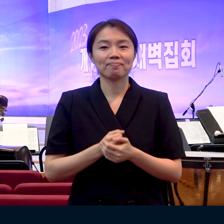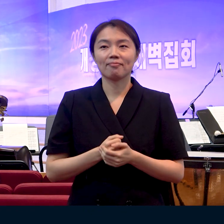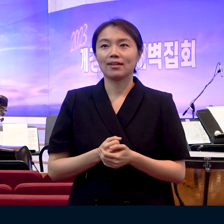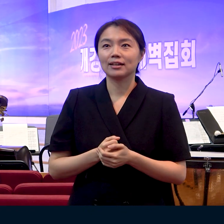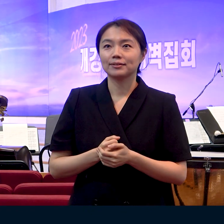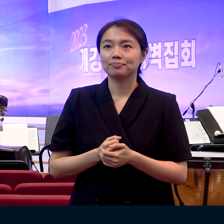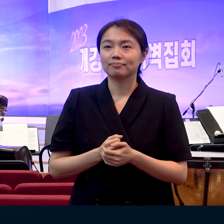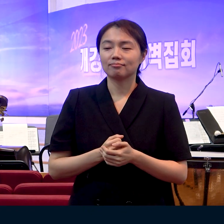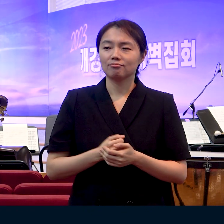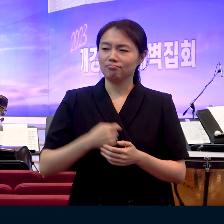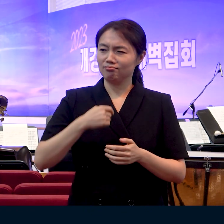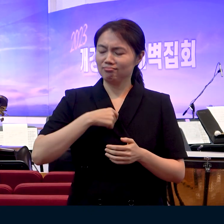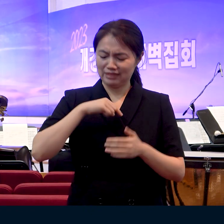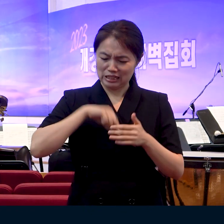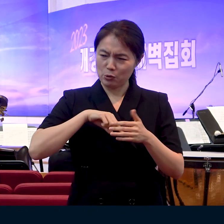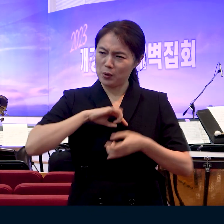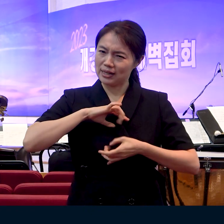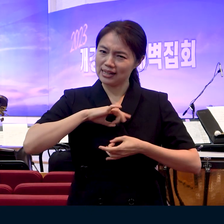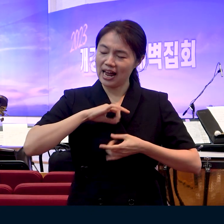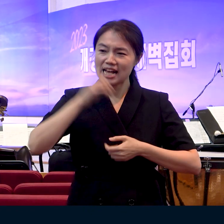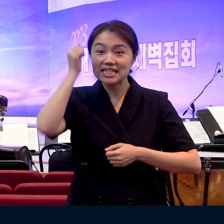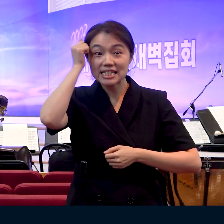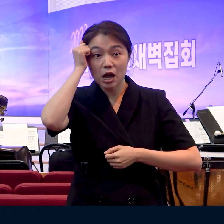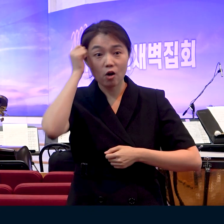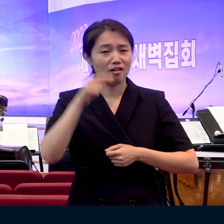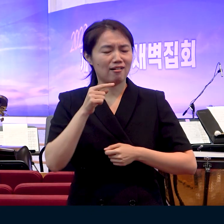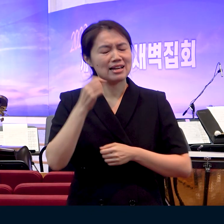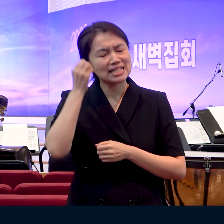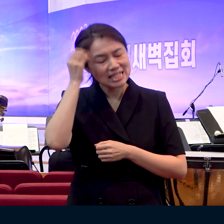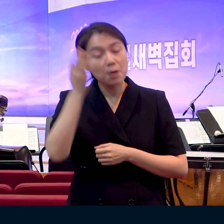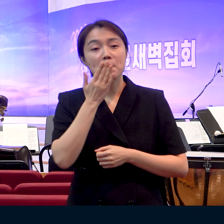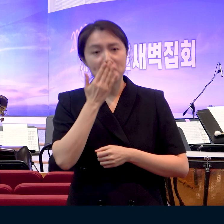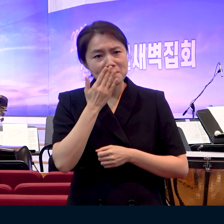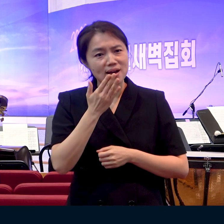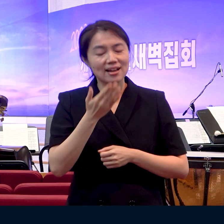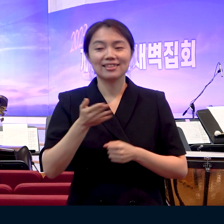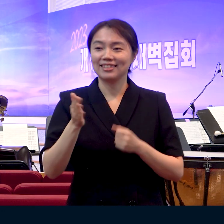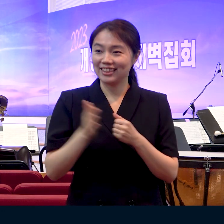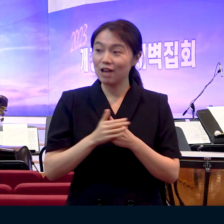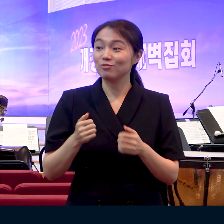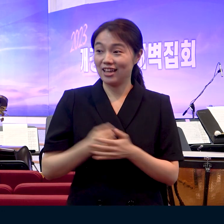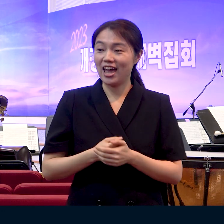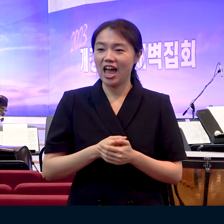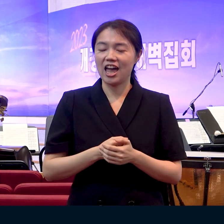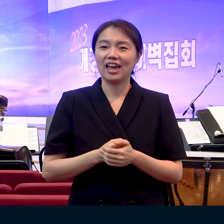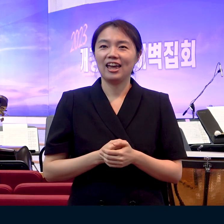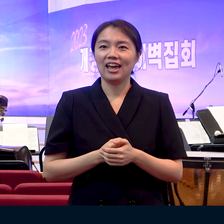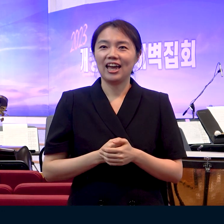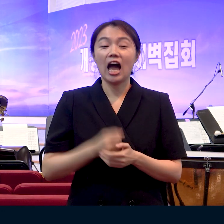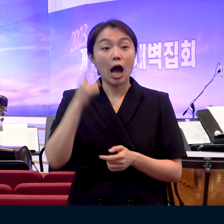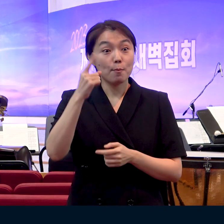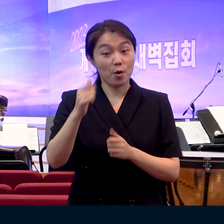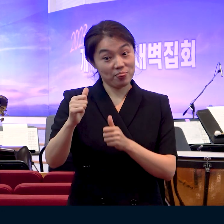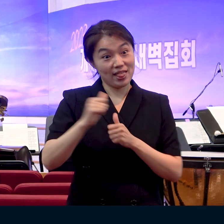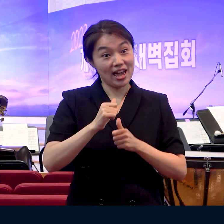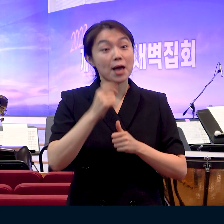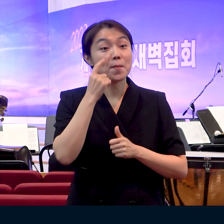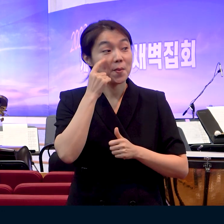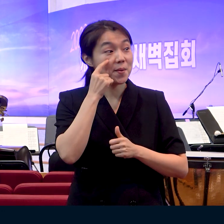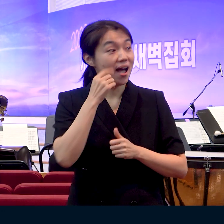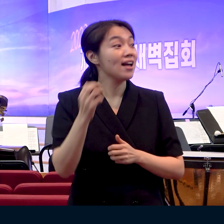이걸 속으로만 생각하면 조금 잊어버릴지 모르니까 밖으로 한번 이야기하는 게 중요한 것 같아요. 첫 번째가